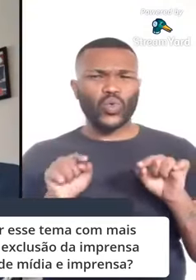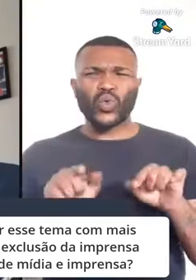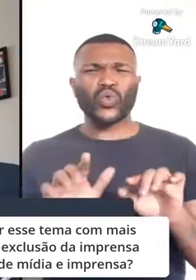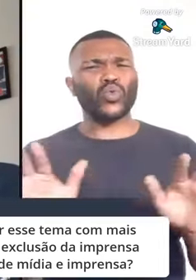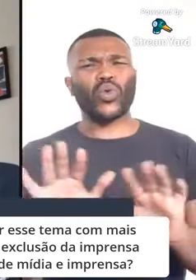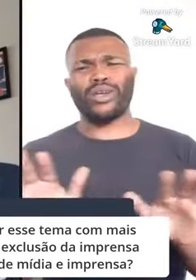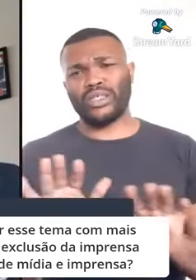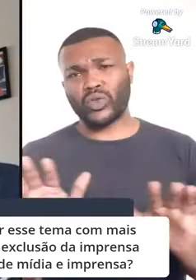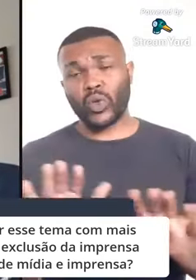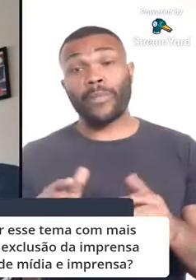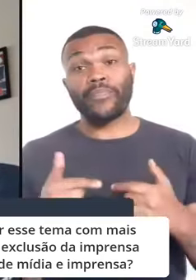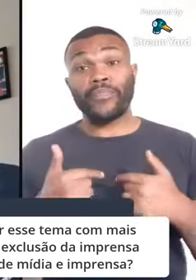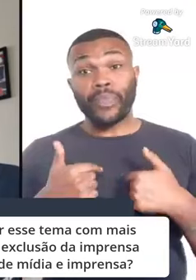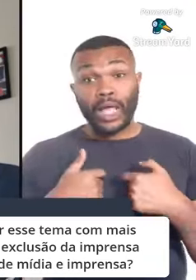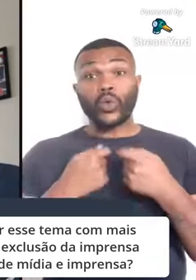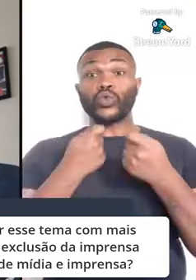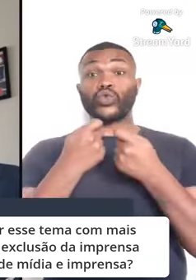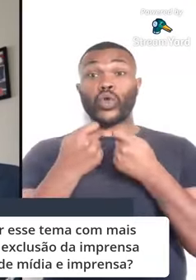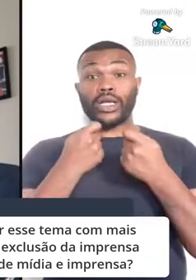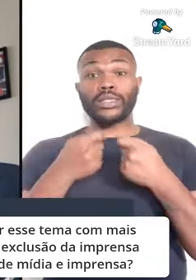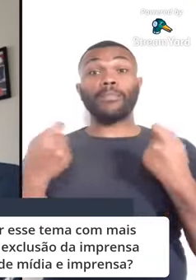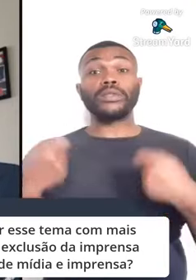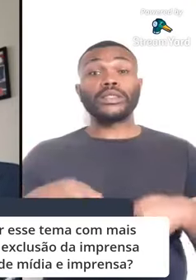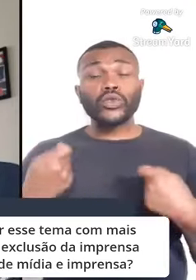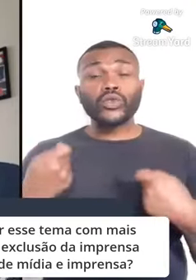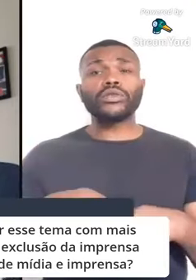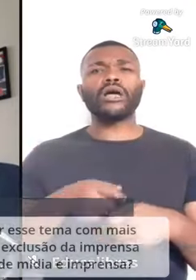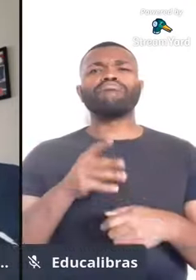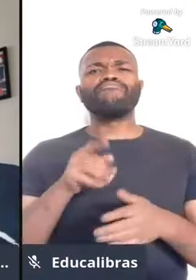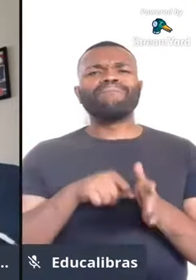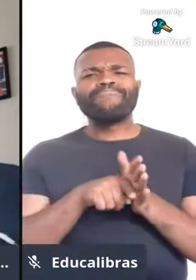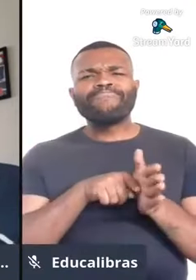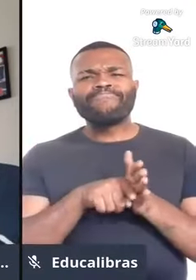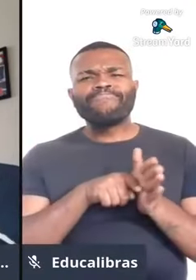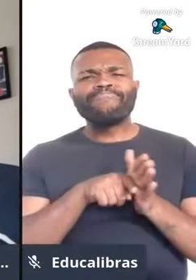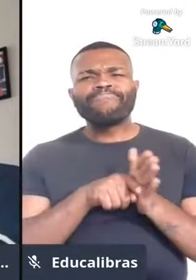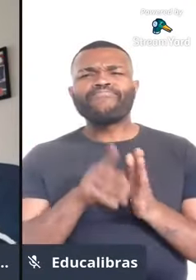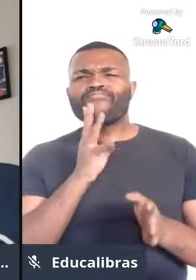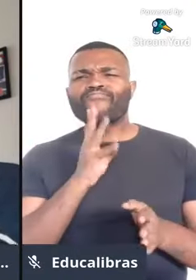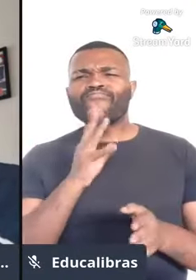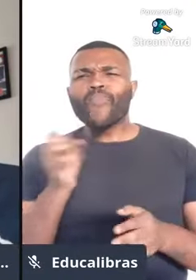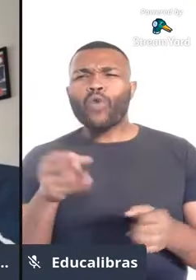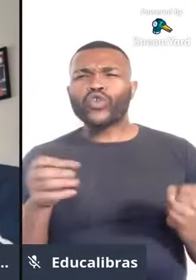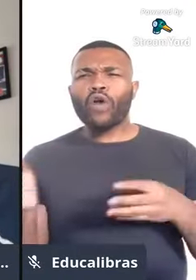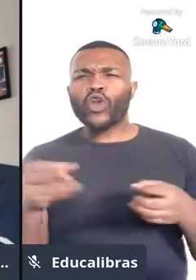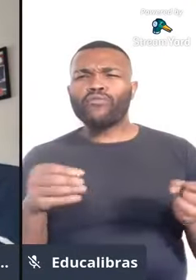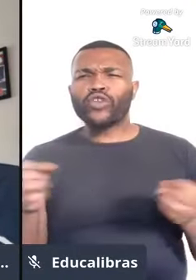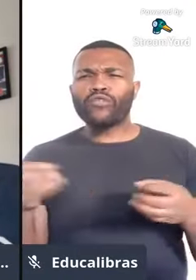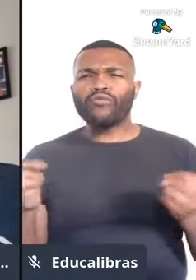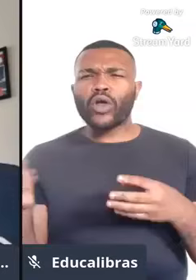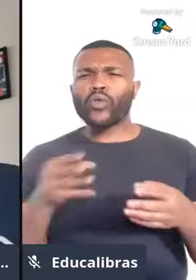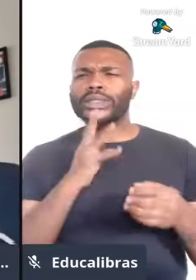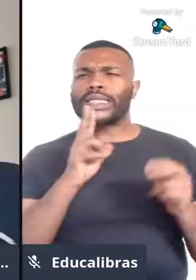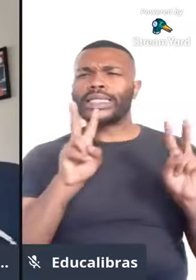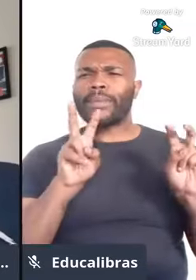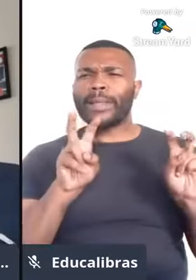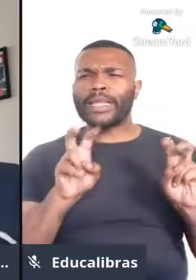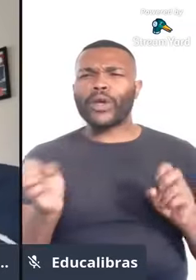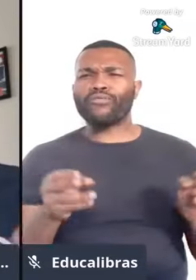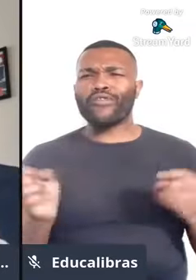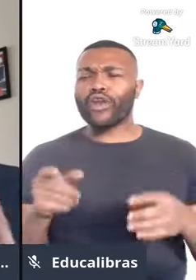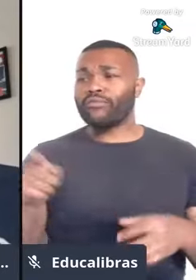Eu, jornalista, preciso estar atualizado a respeito disso. Normalmente não estão atualizados. Os jornalistas não estão atualizados sobre isso. Por quê? Porque